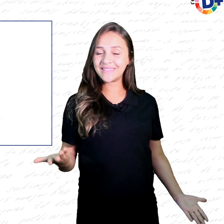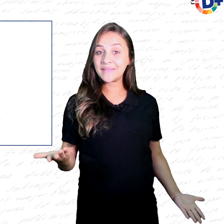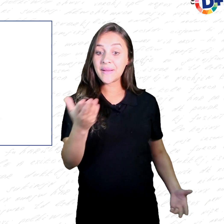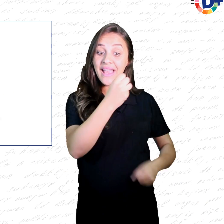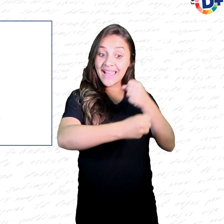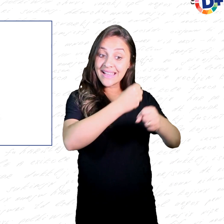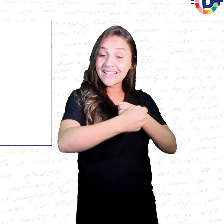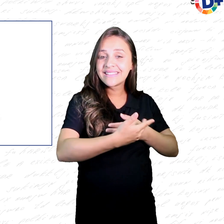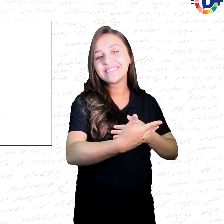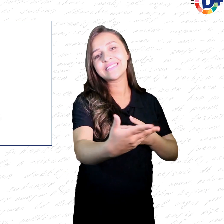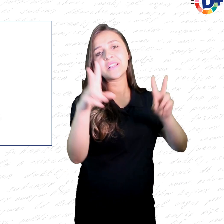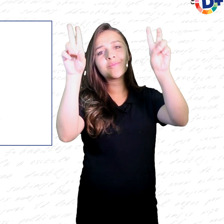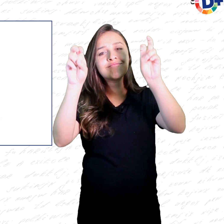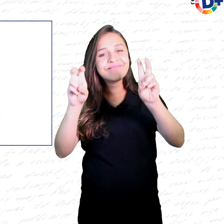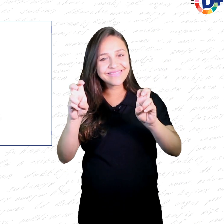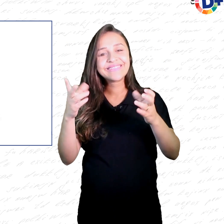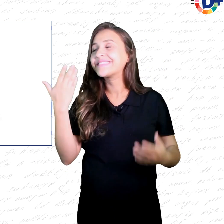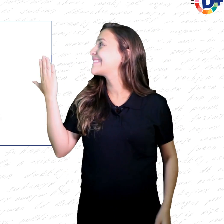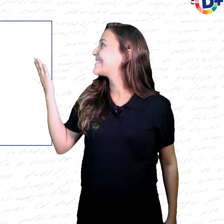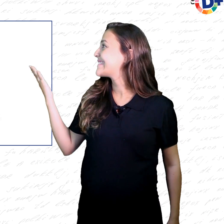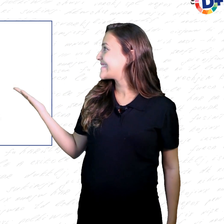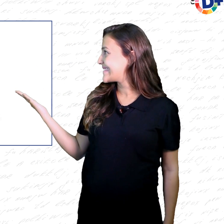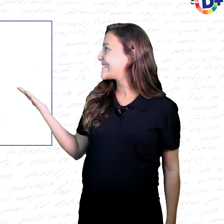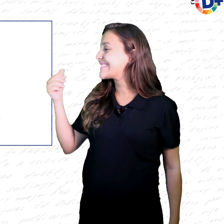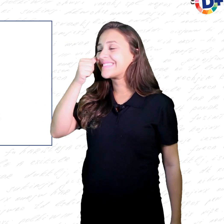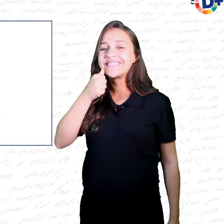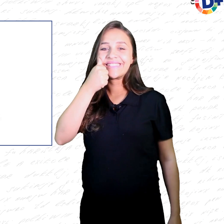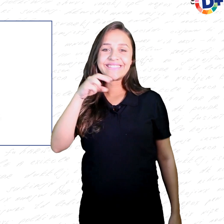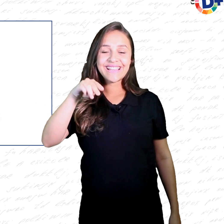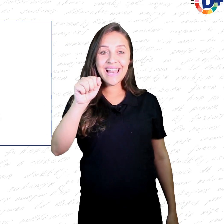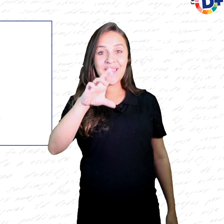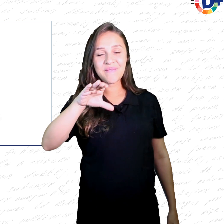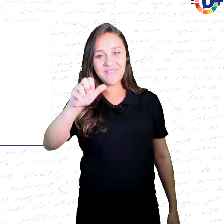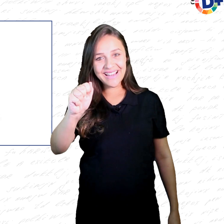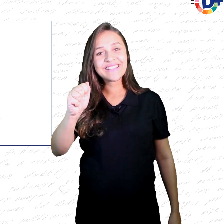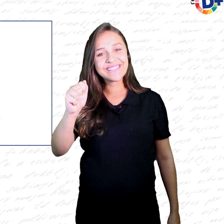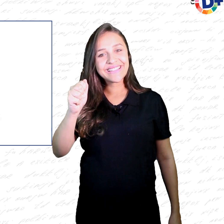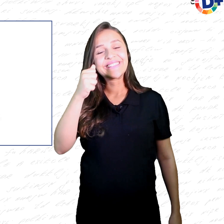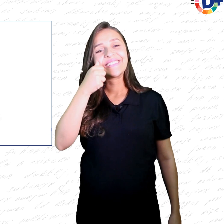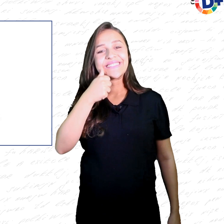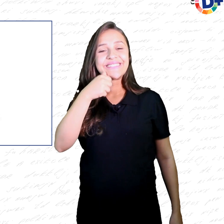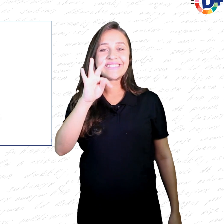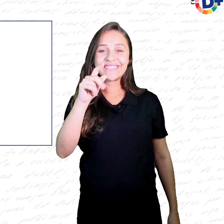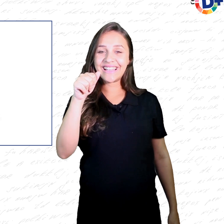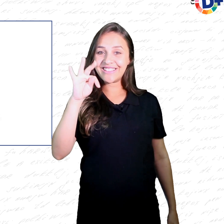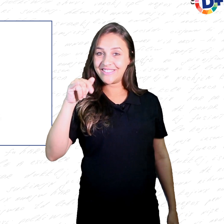são linhas da terra de márcia leite e tatiana moisés e selou e maya